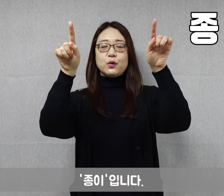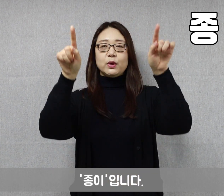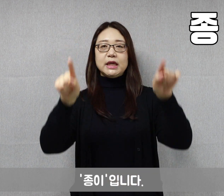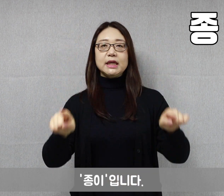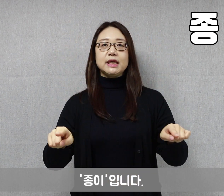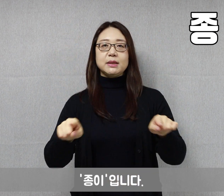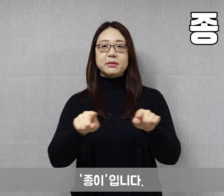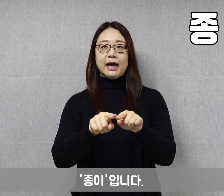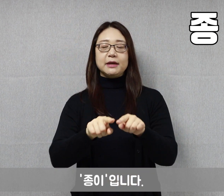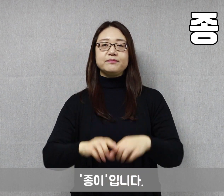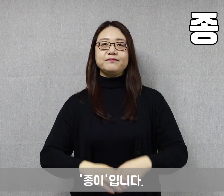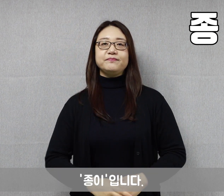종이입니다.